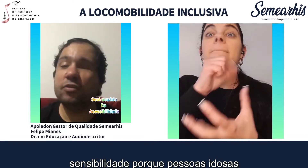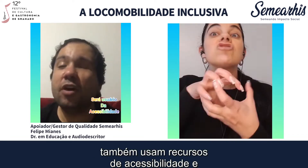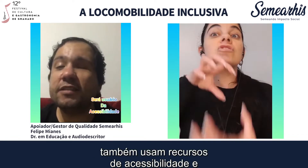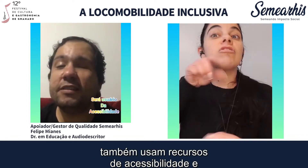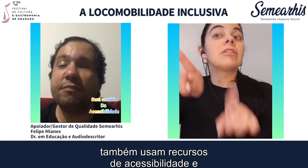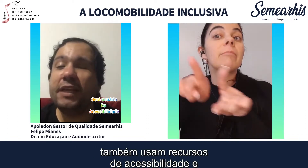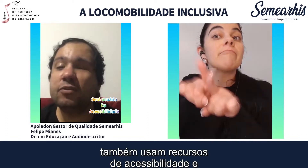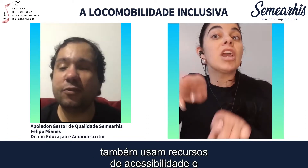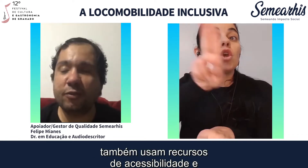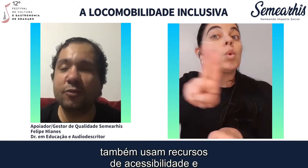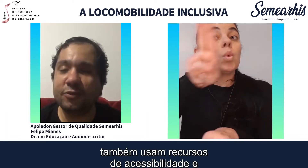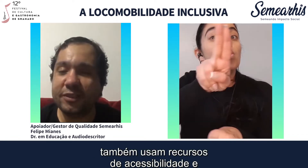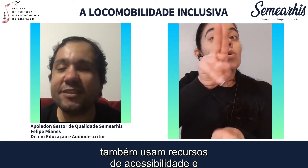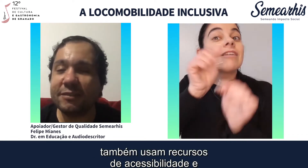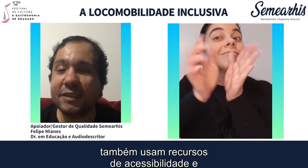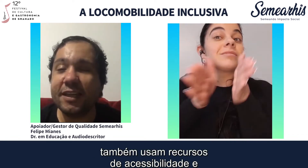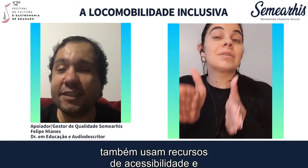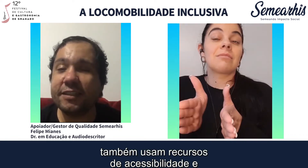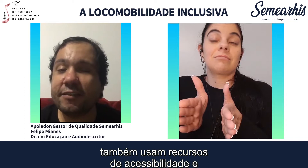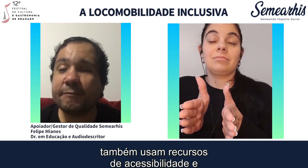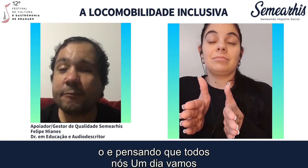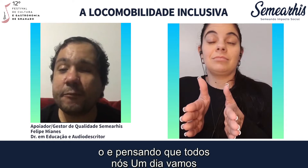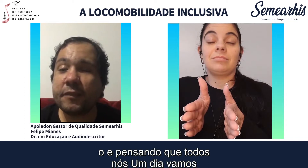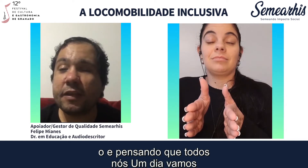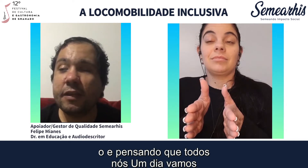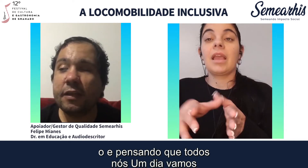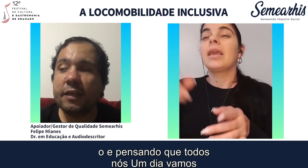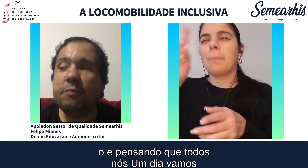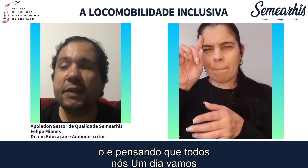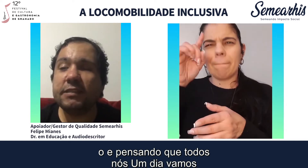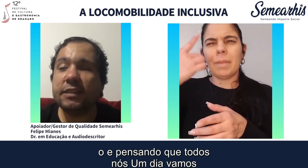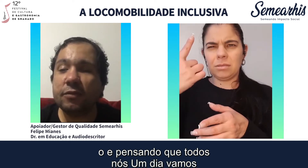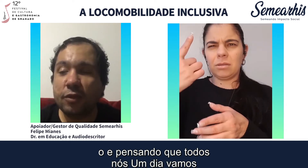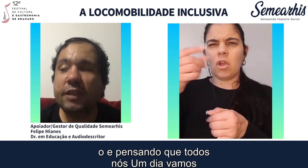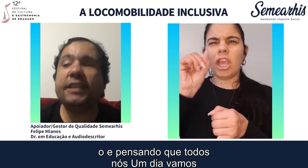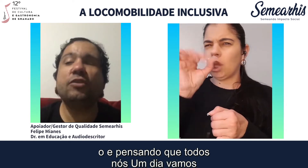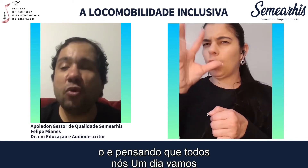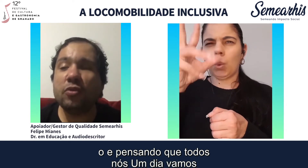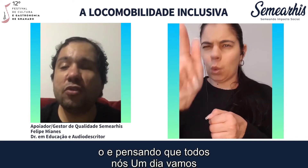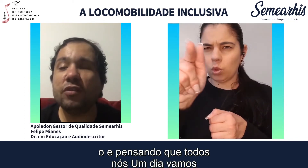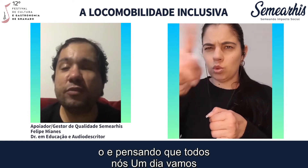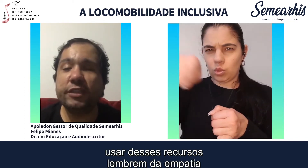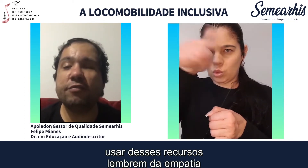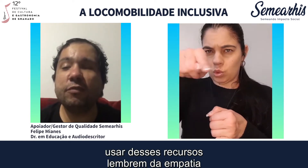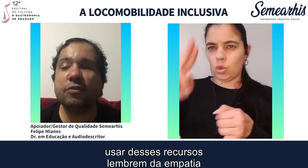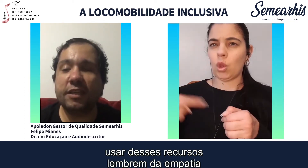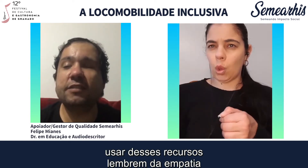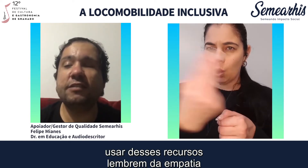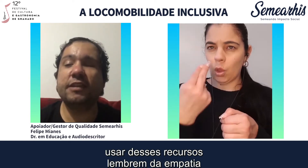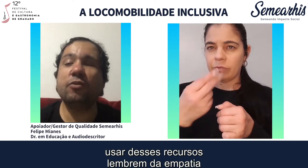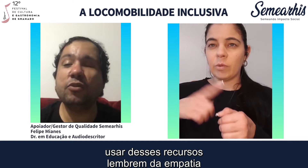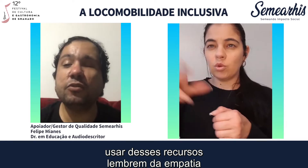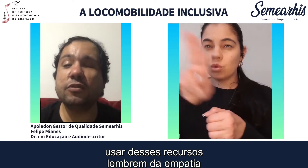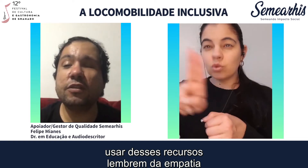pessoas idosas também usam recursos de acessibilidade. E pensando que todos nós um dia vamos usar